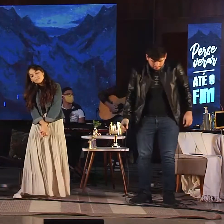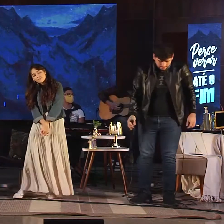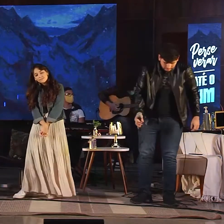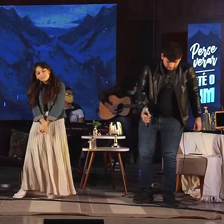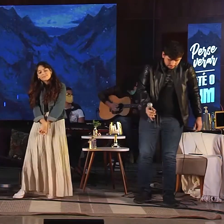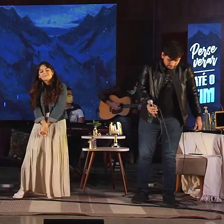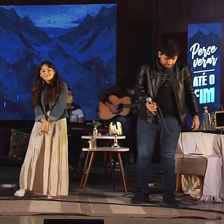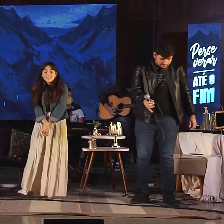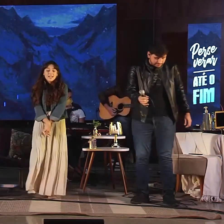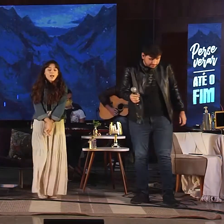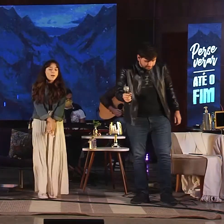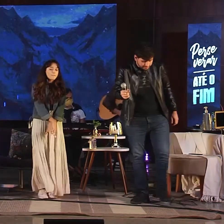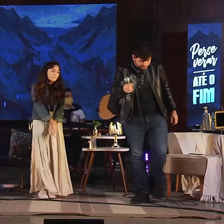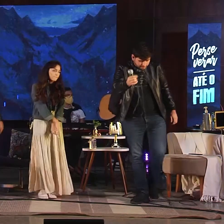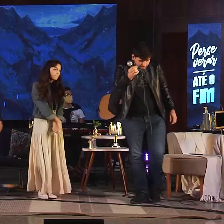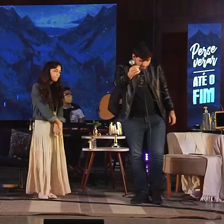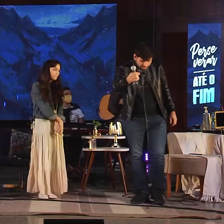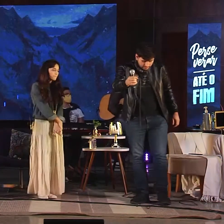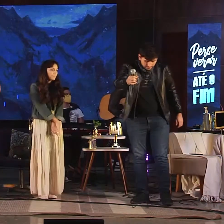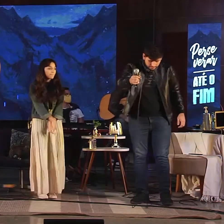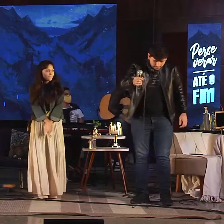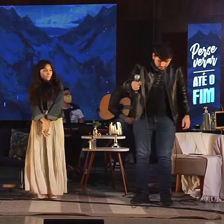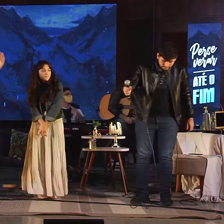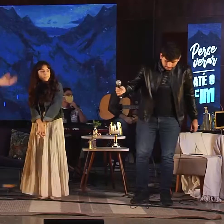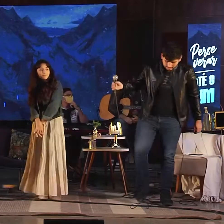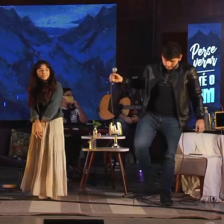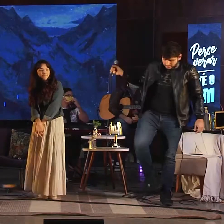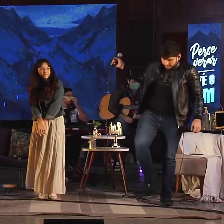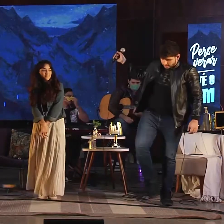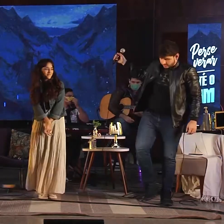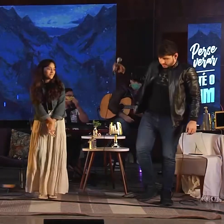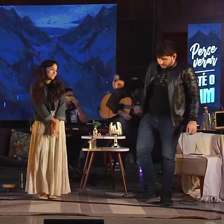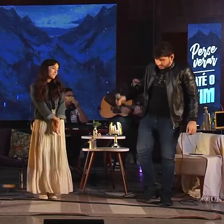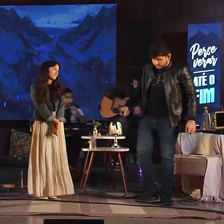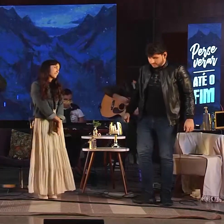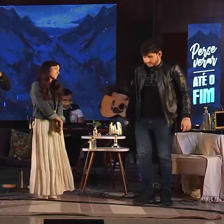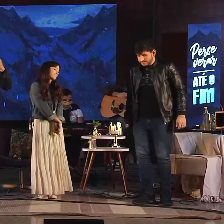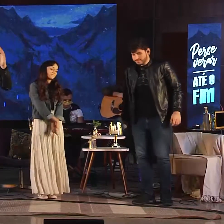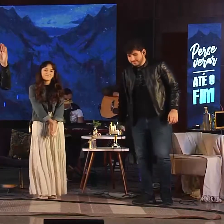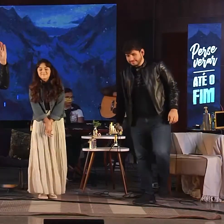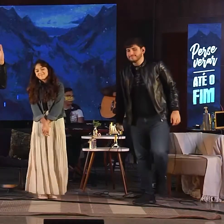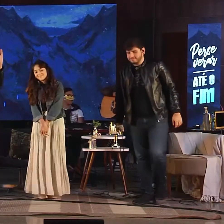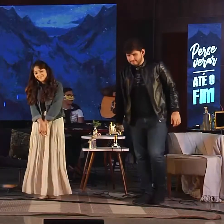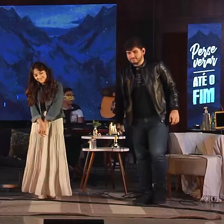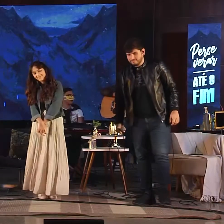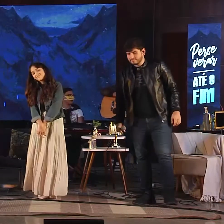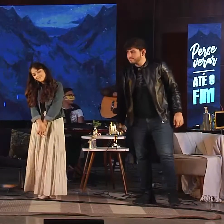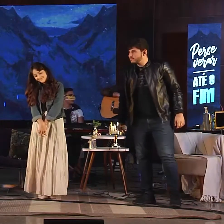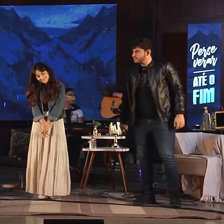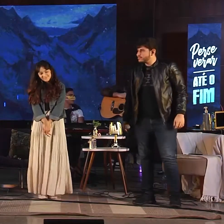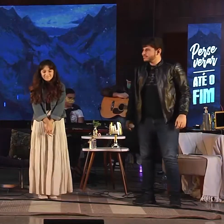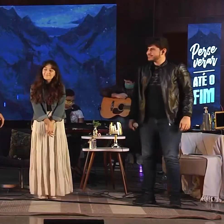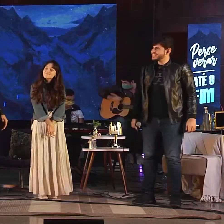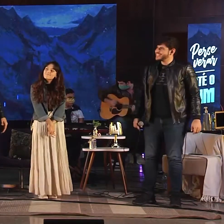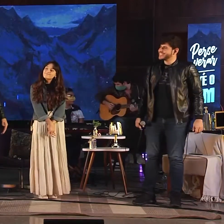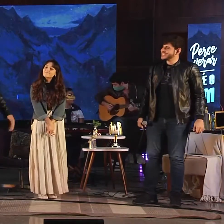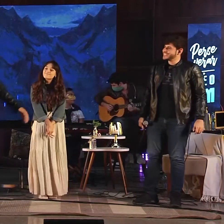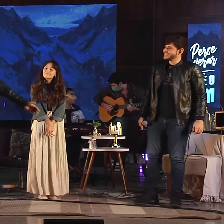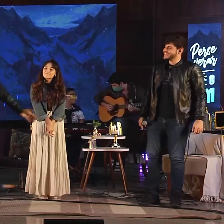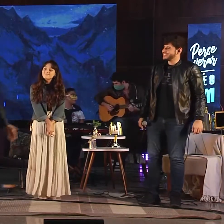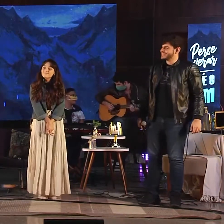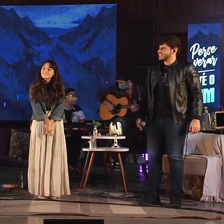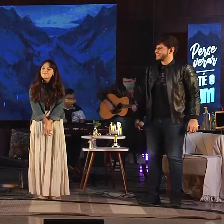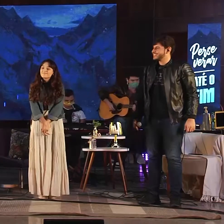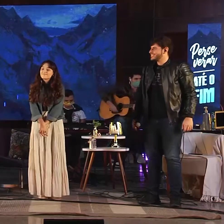Oh, Senhor Jesus, agora eu queria convidar os irmãos a se levantar do sofá. Vamos, né, levantar